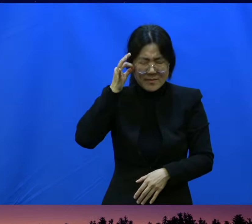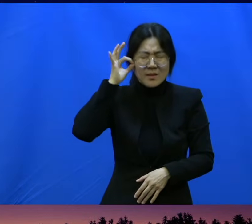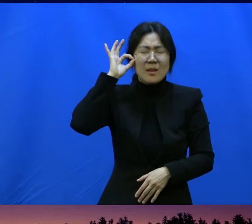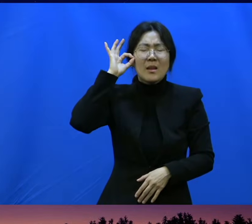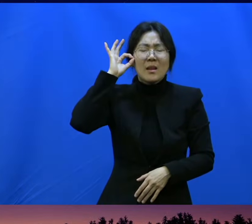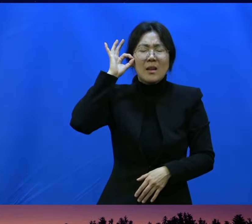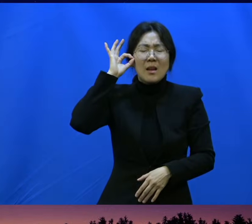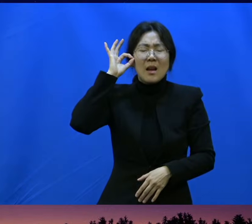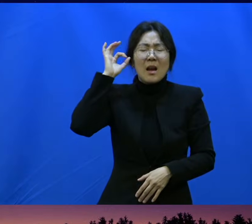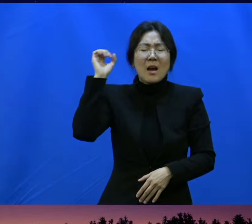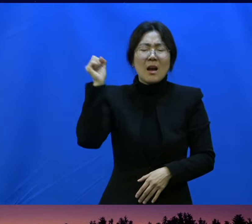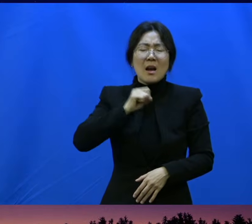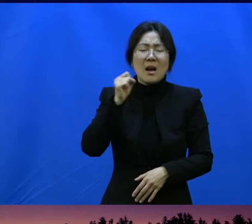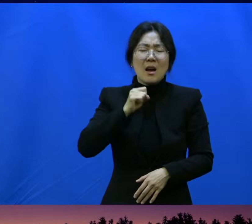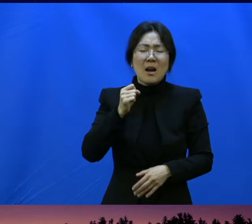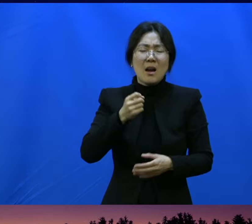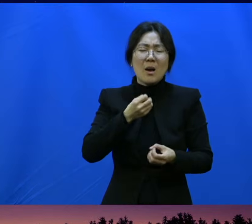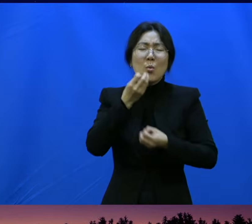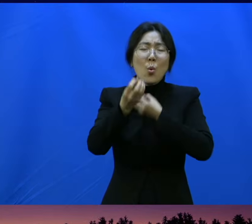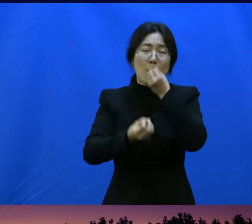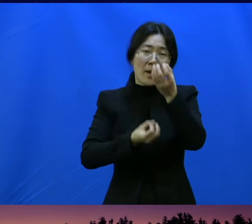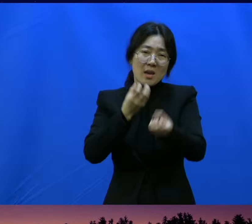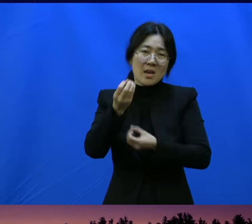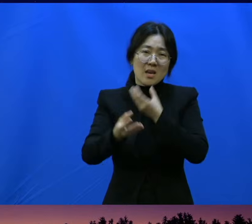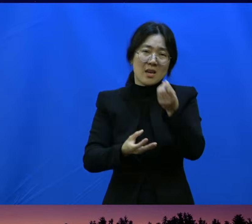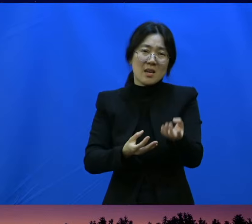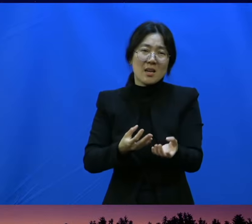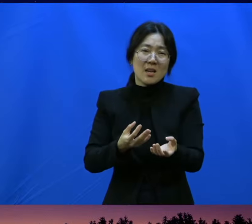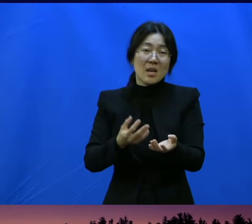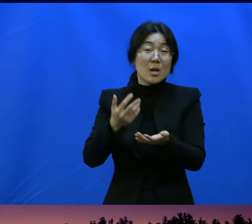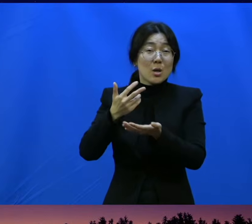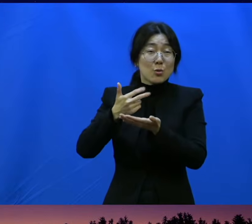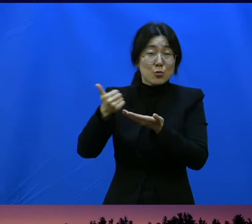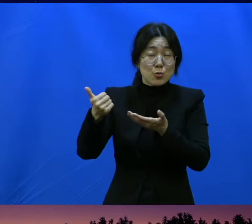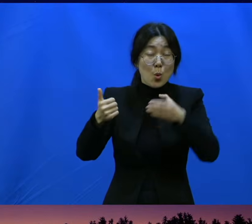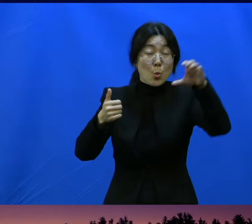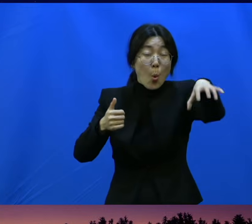다윗은 그래서 주는 나의 피난처이십니다.